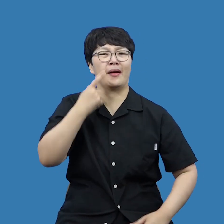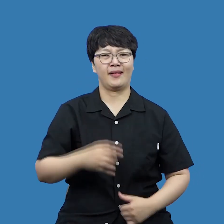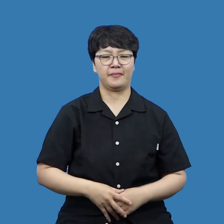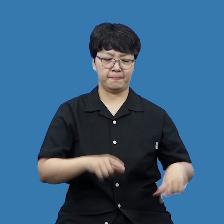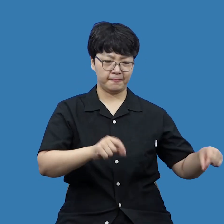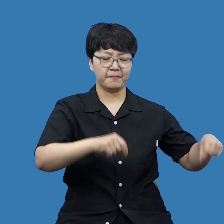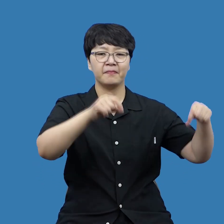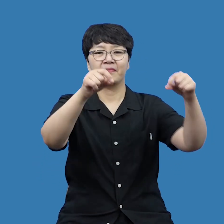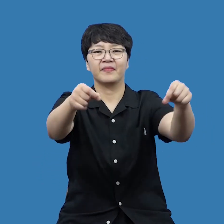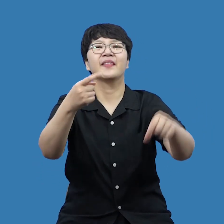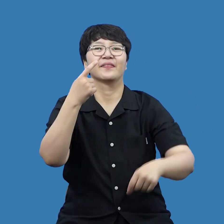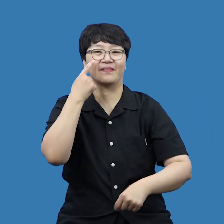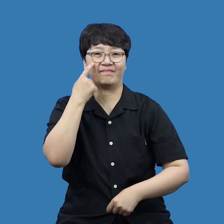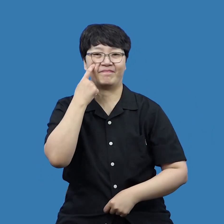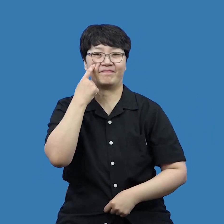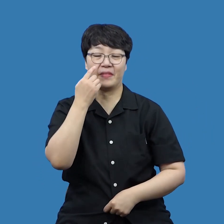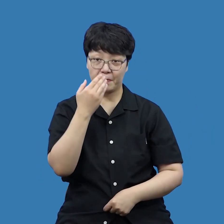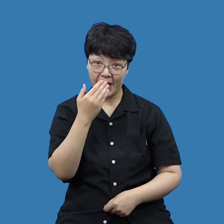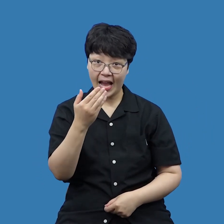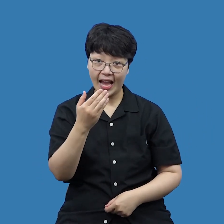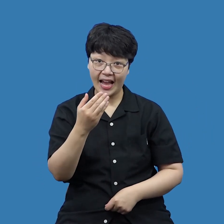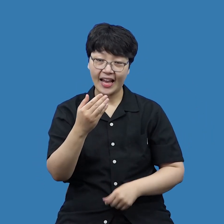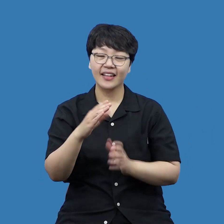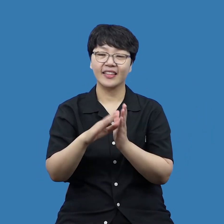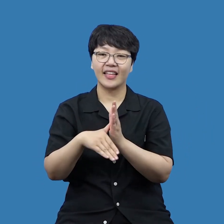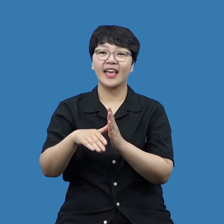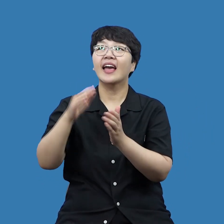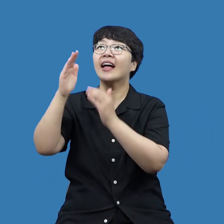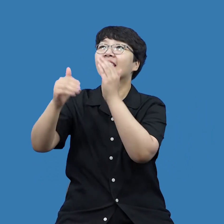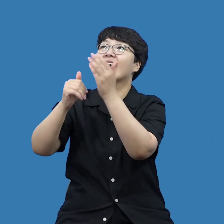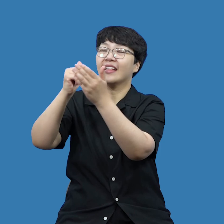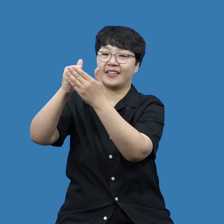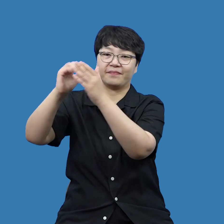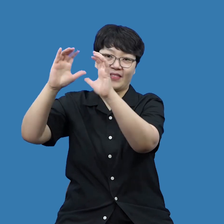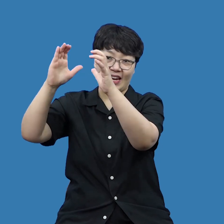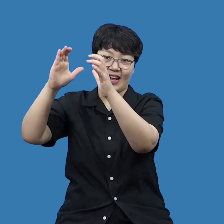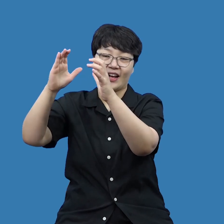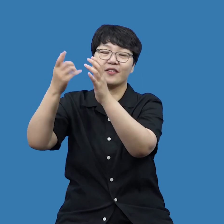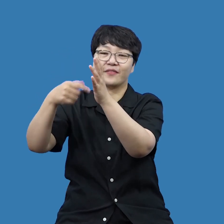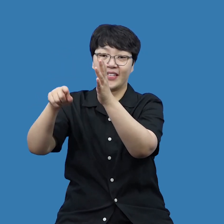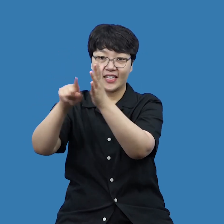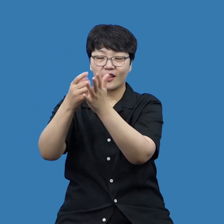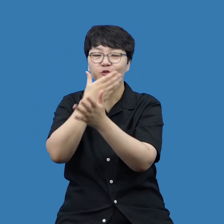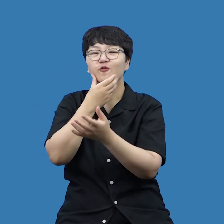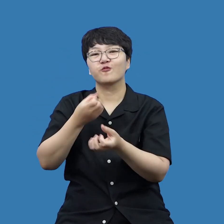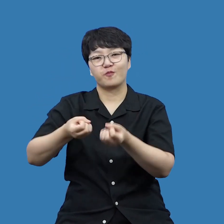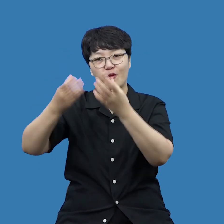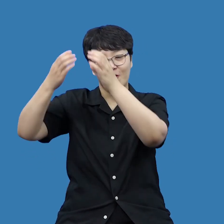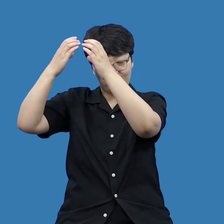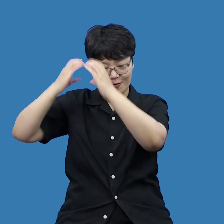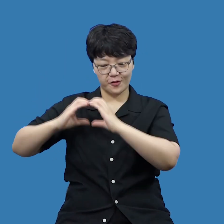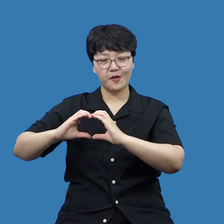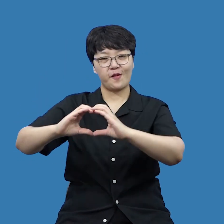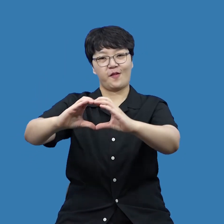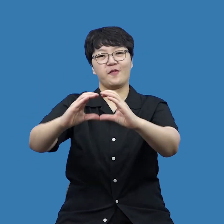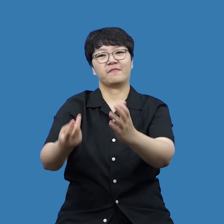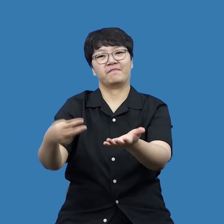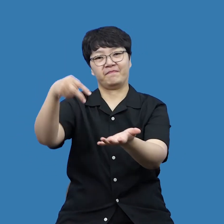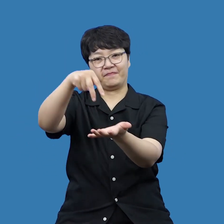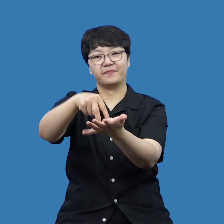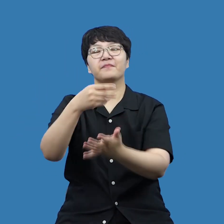여러분도 축복의 통로로, 하나님의 나라를 위한 축복의 통로로 쓰임받는 한 해가 될 줄로 믿습니다.